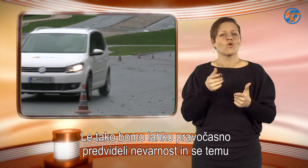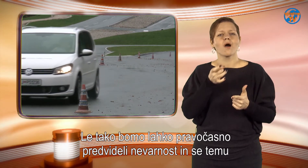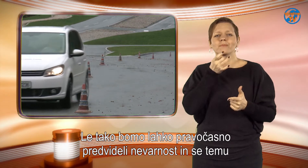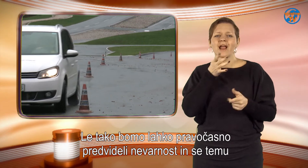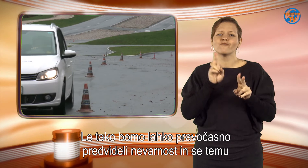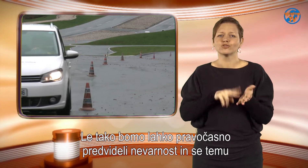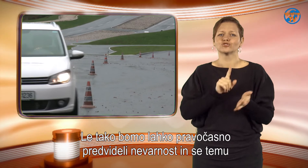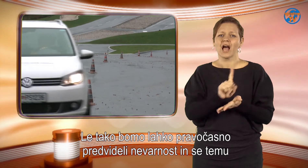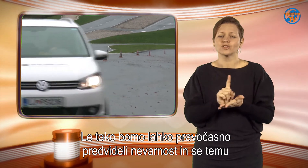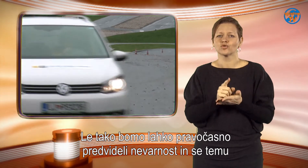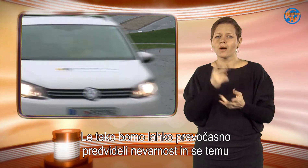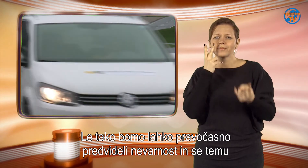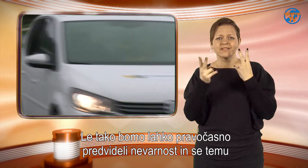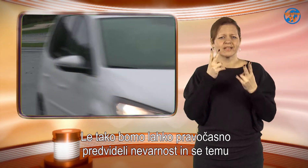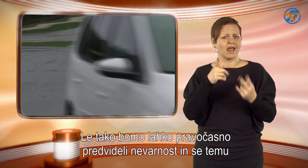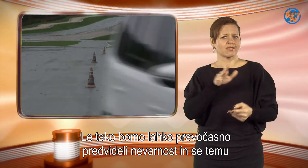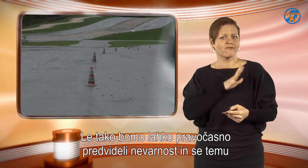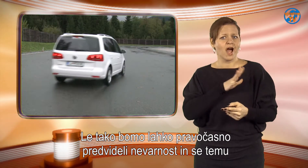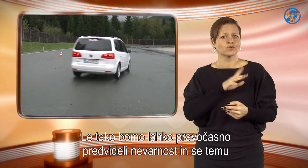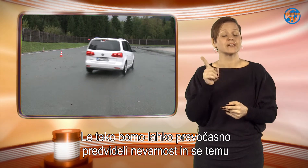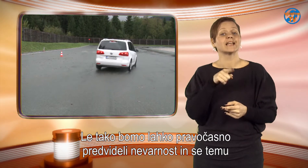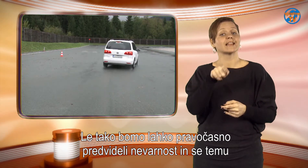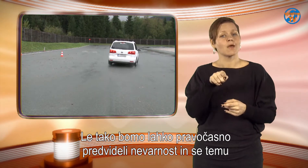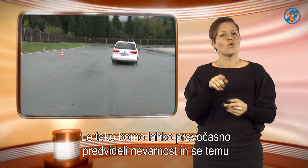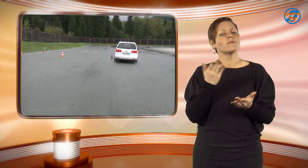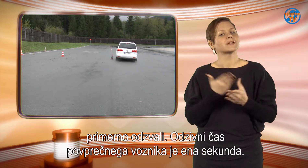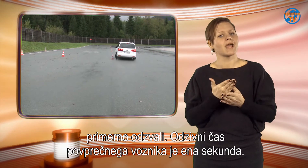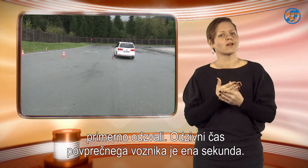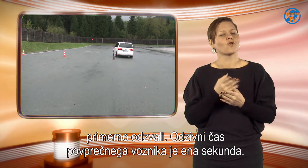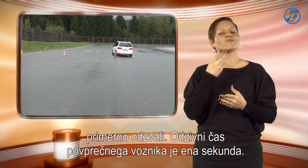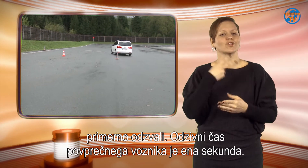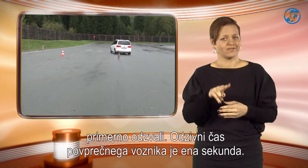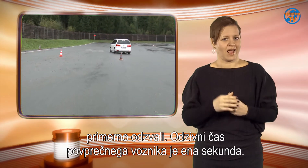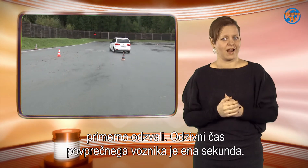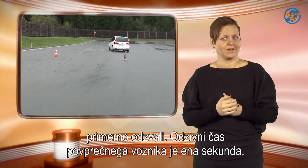lahko pravočasno predvideli nevarnost in se temu primerno odzvali.